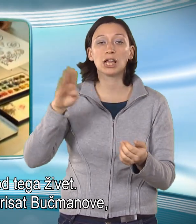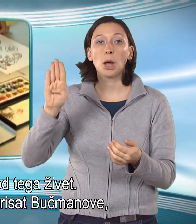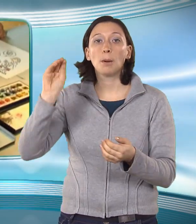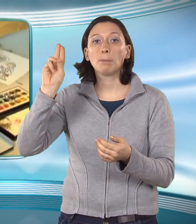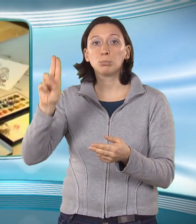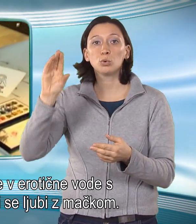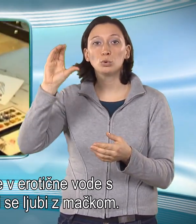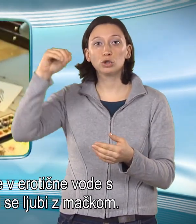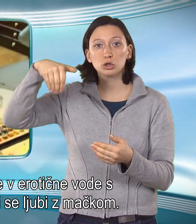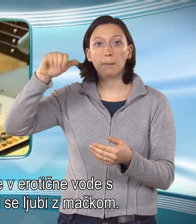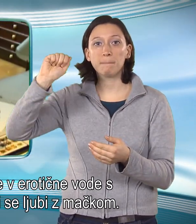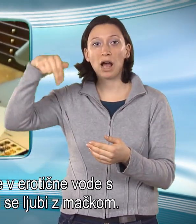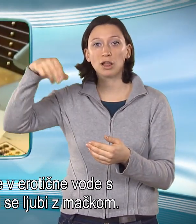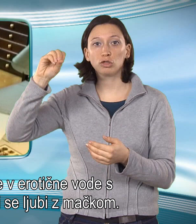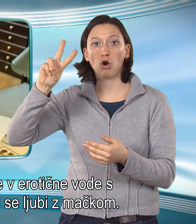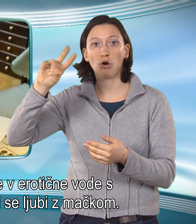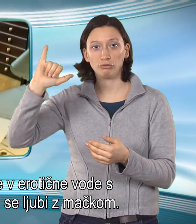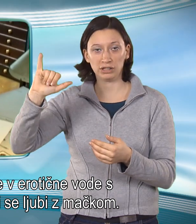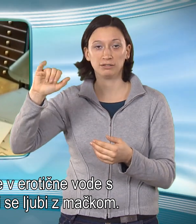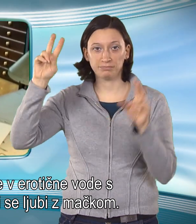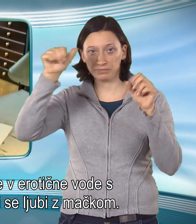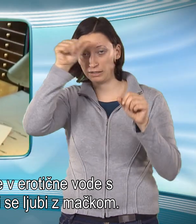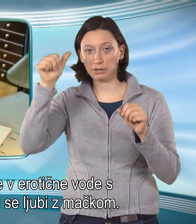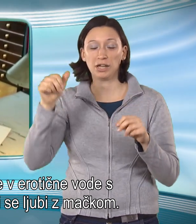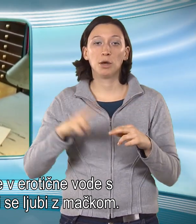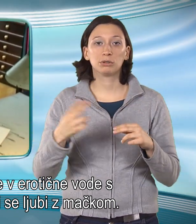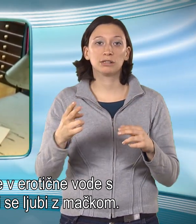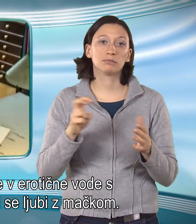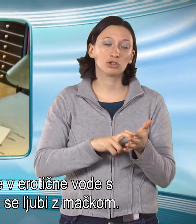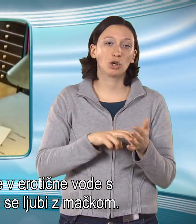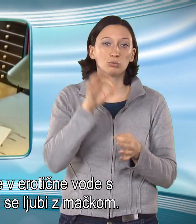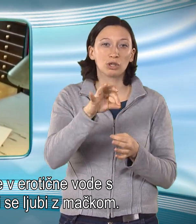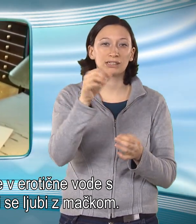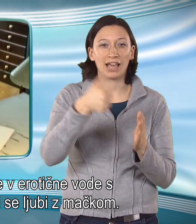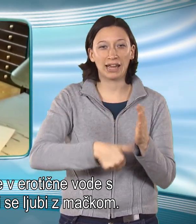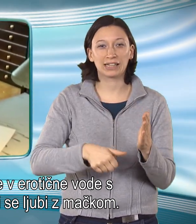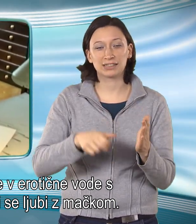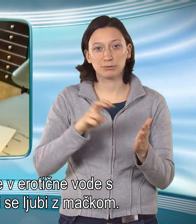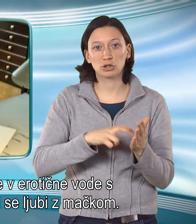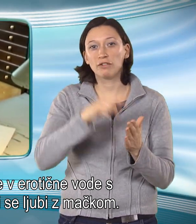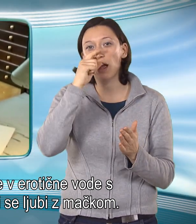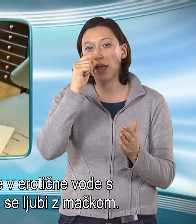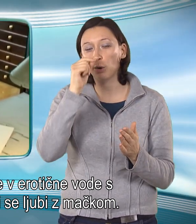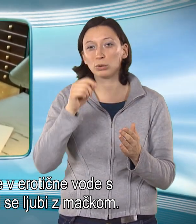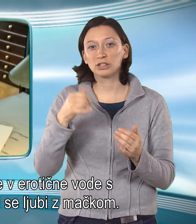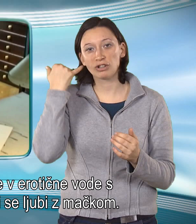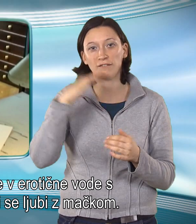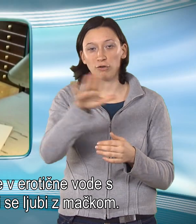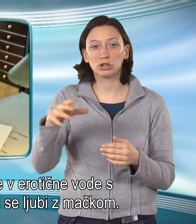in pol sem se včasih še, enkrat sem šel še v erotične vode s stripom Ženska,